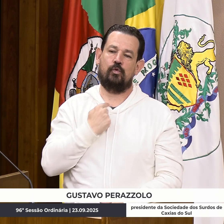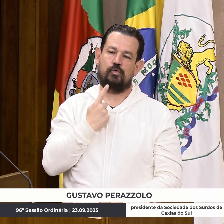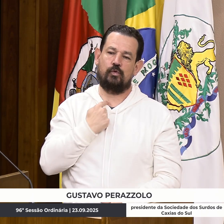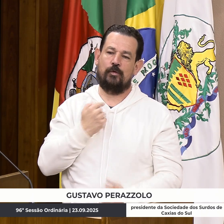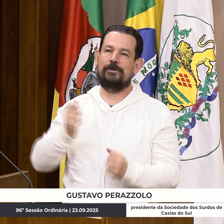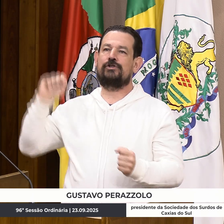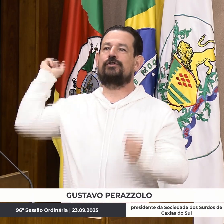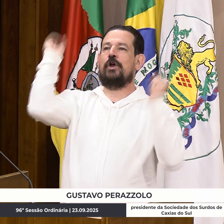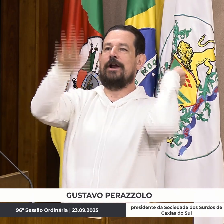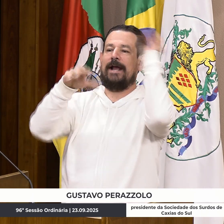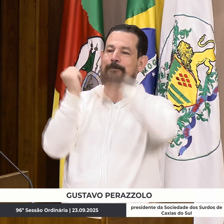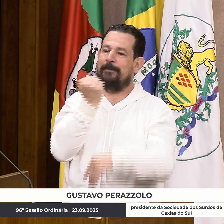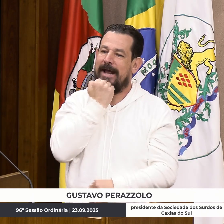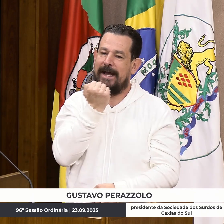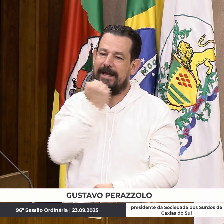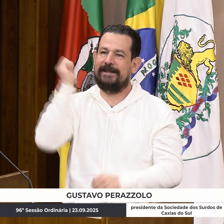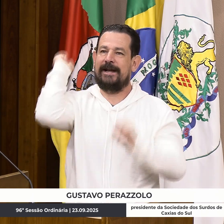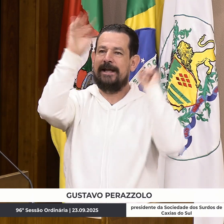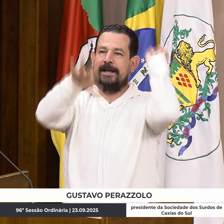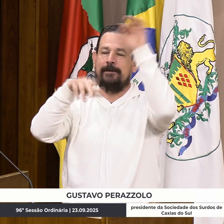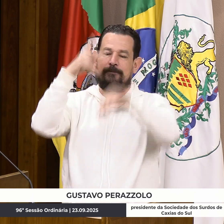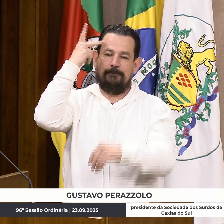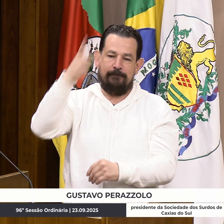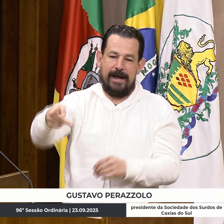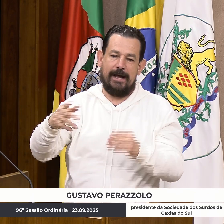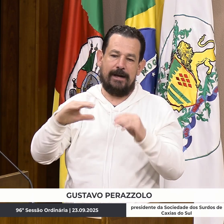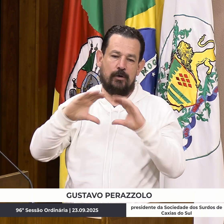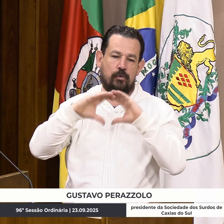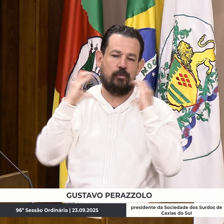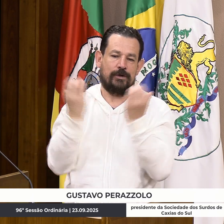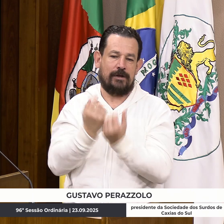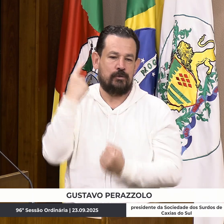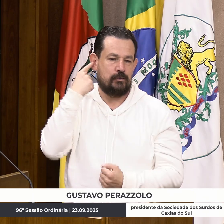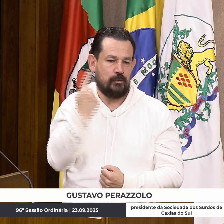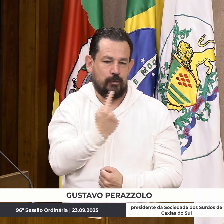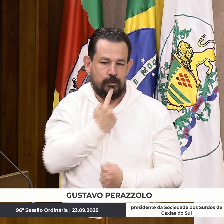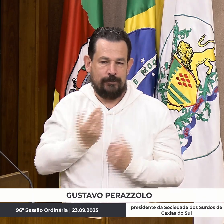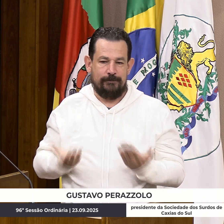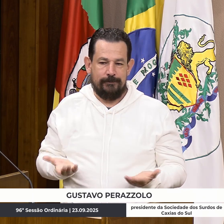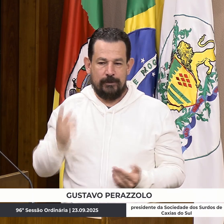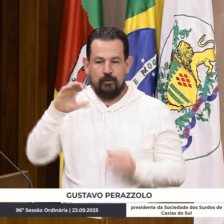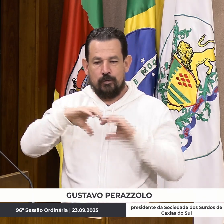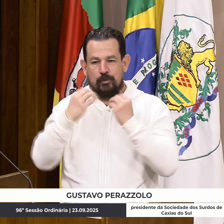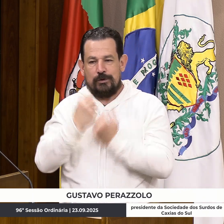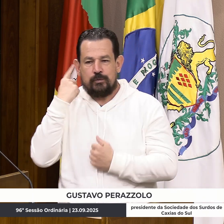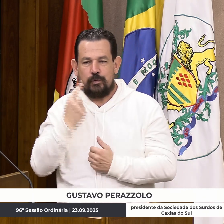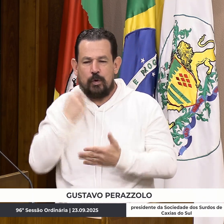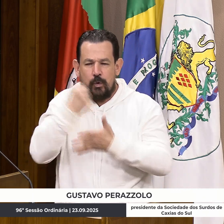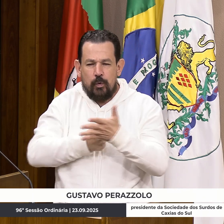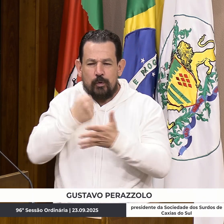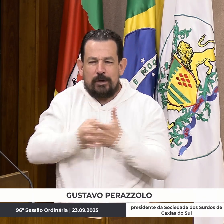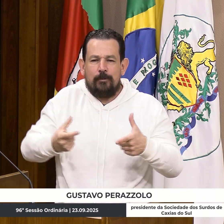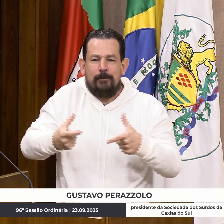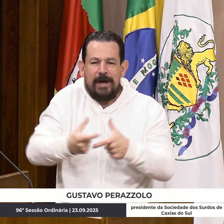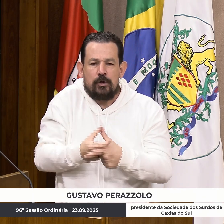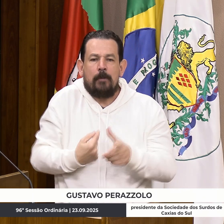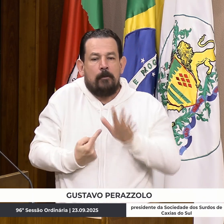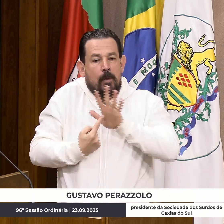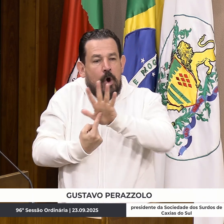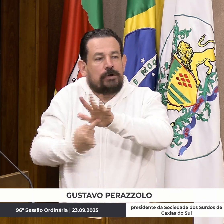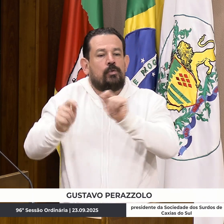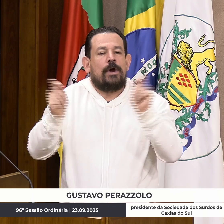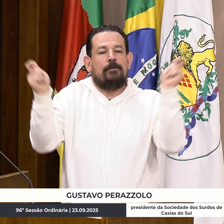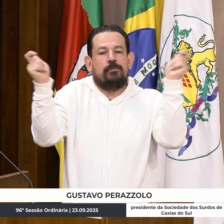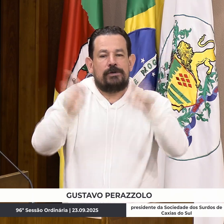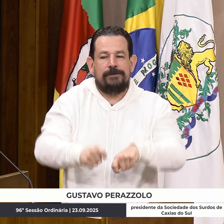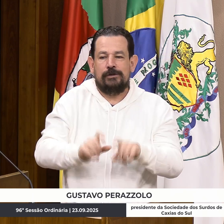segurança, as pessoas também são mal educadas, na verdade, porque está com pedras, lá para a Sociedade dos Surdos, tanto ali do Parcão